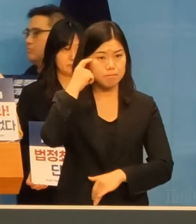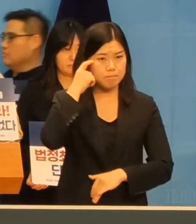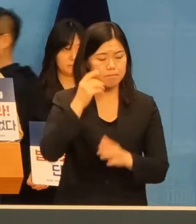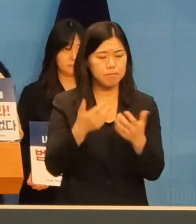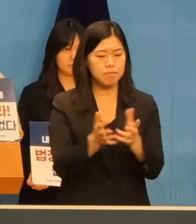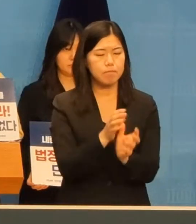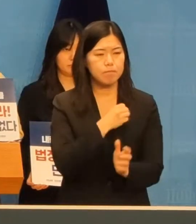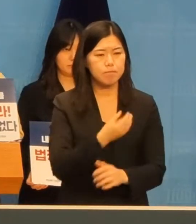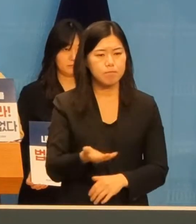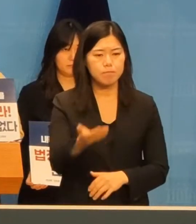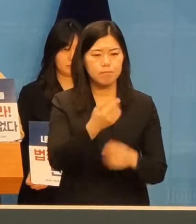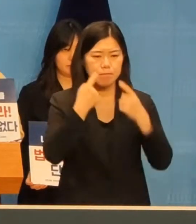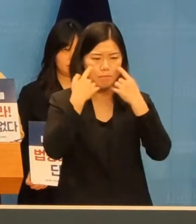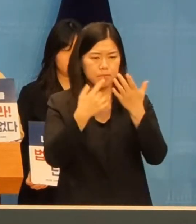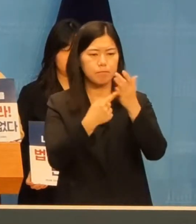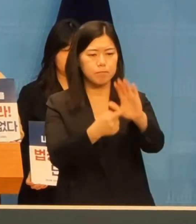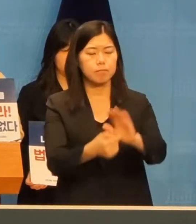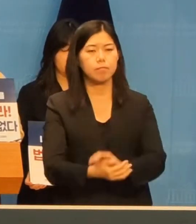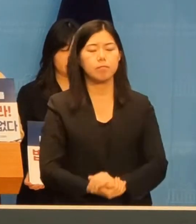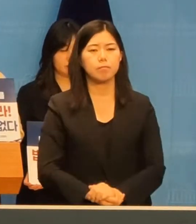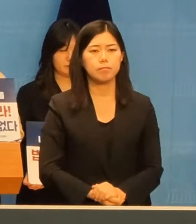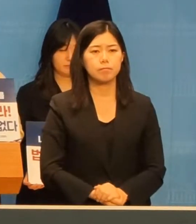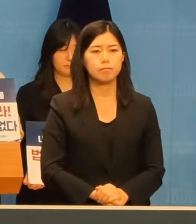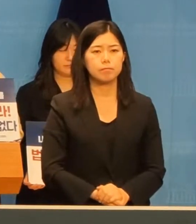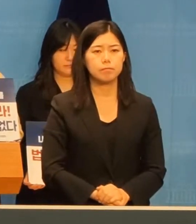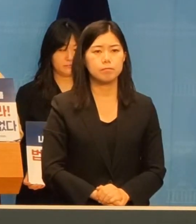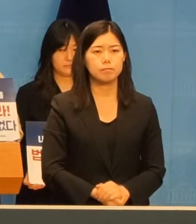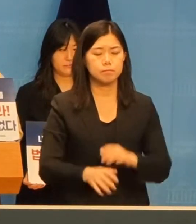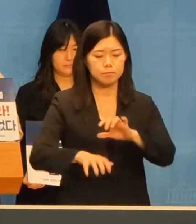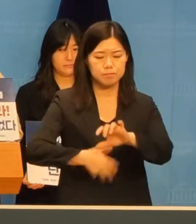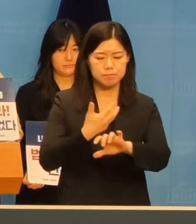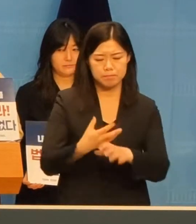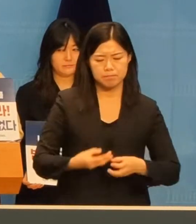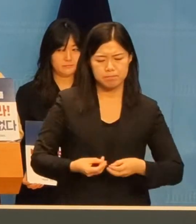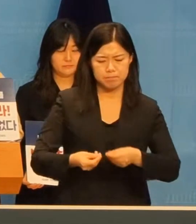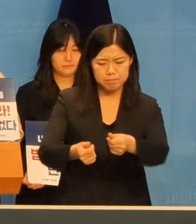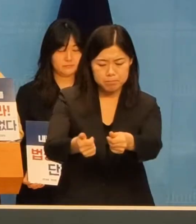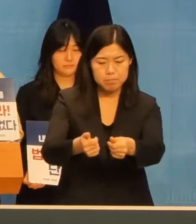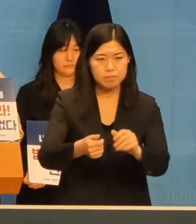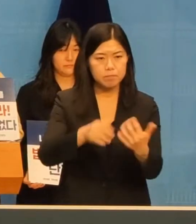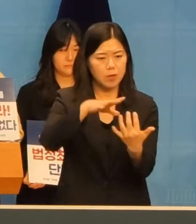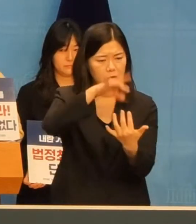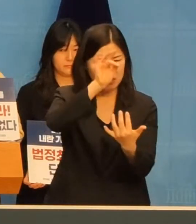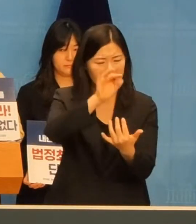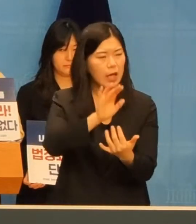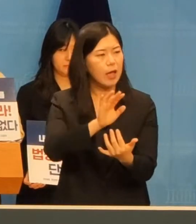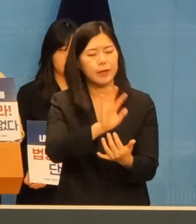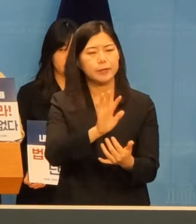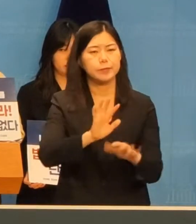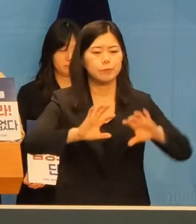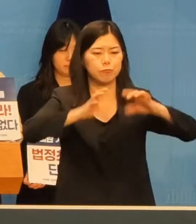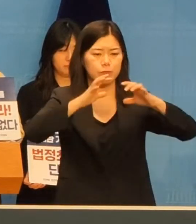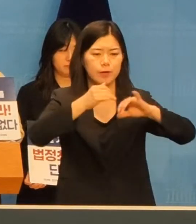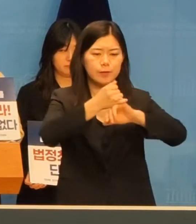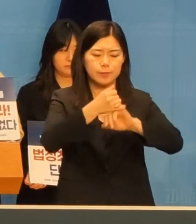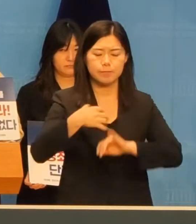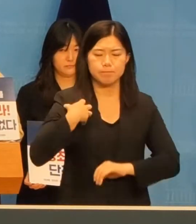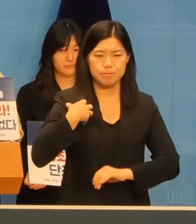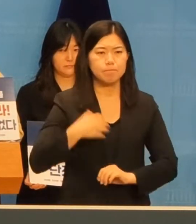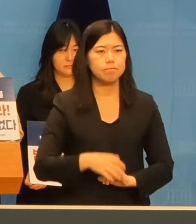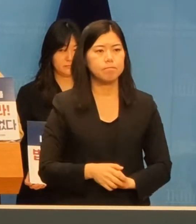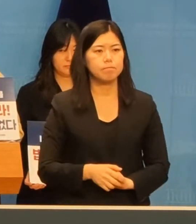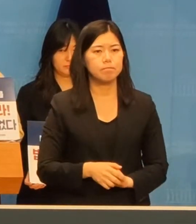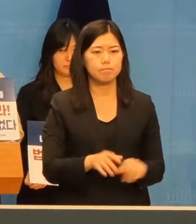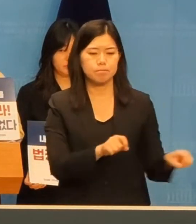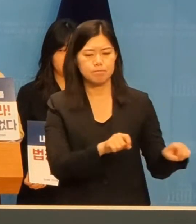여러분께 분명히 밝힙니다. 내란 청산은 선택이 아니라 국가의 의무입니다.